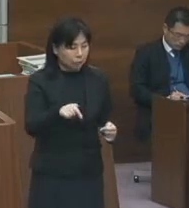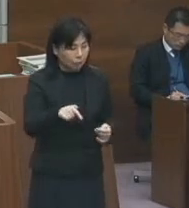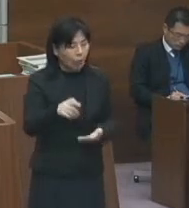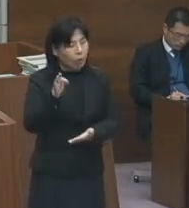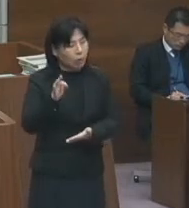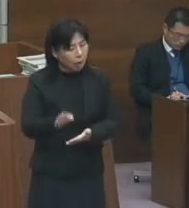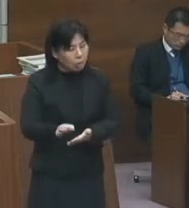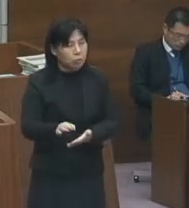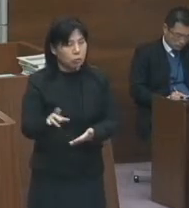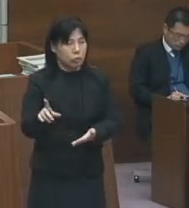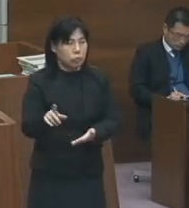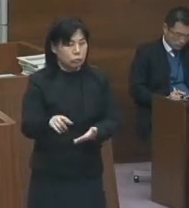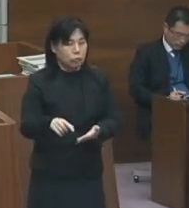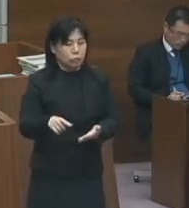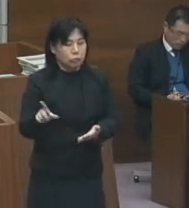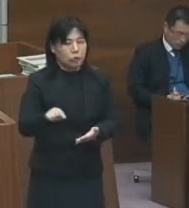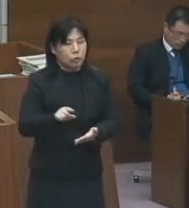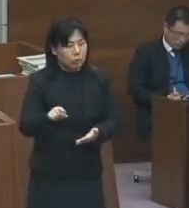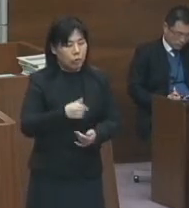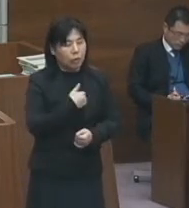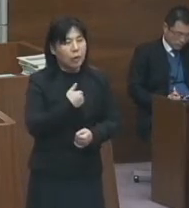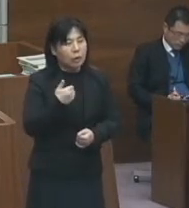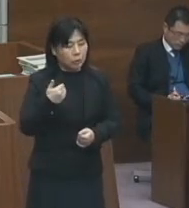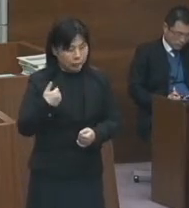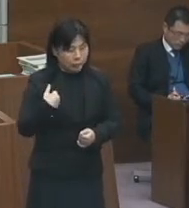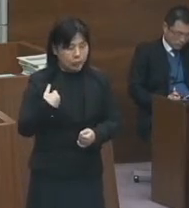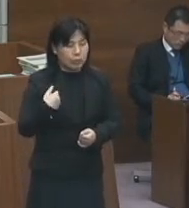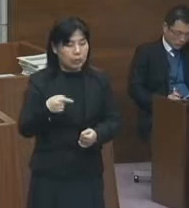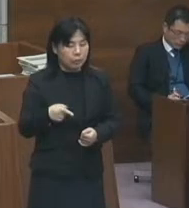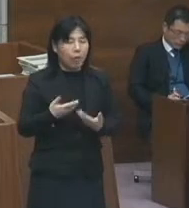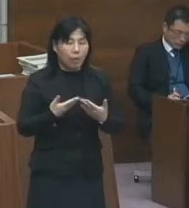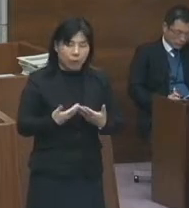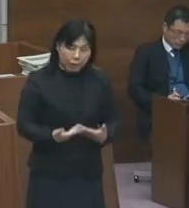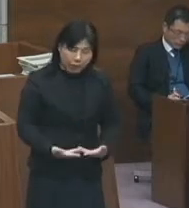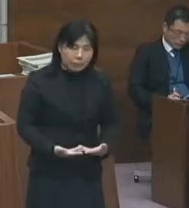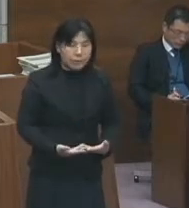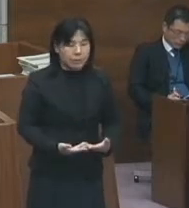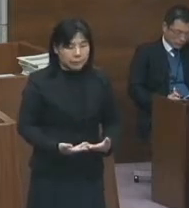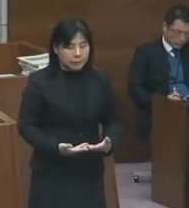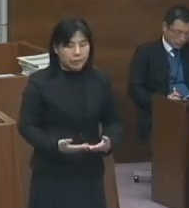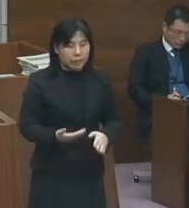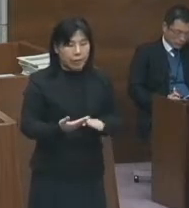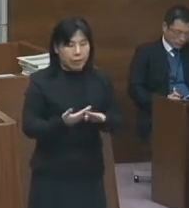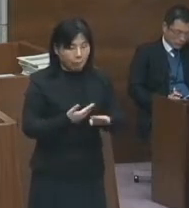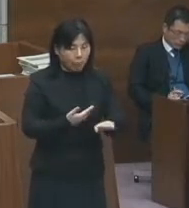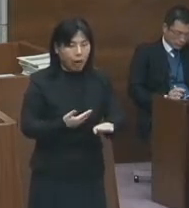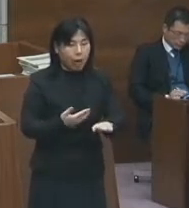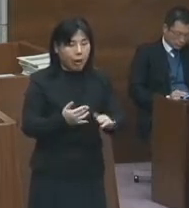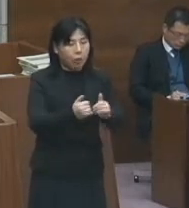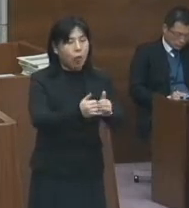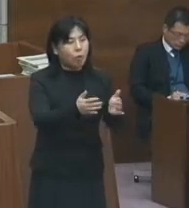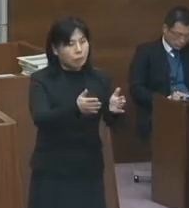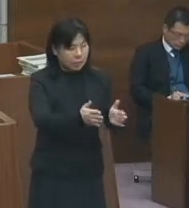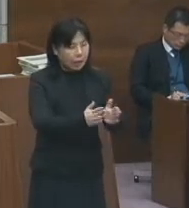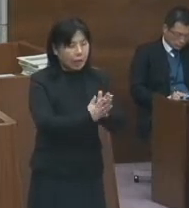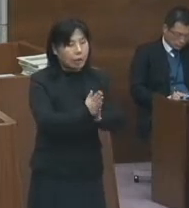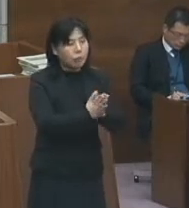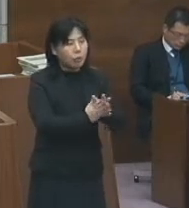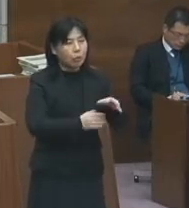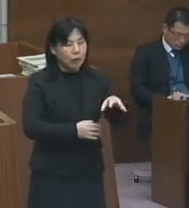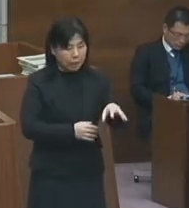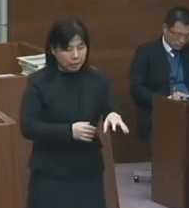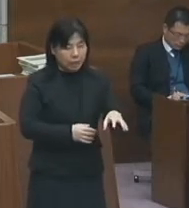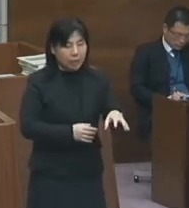でサービスを提供してきたことにより、市民の安心感はもとより、近隣の民間総裁式場